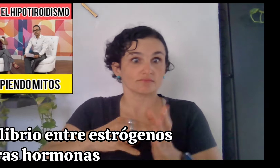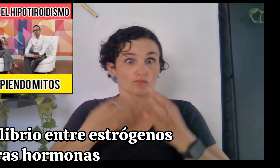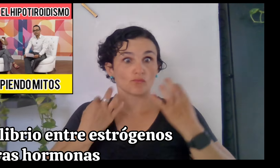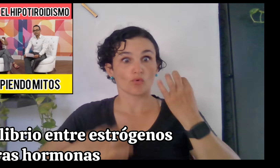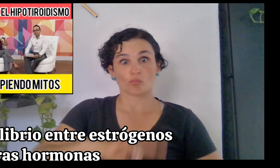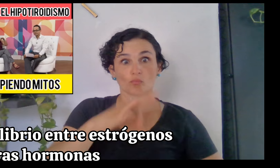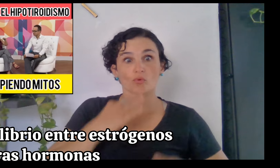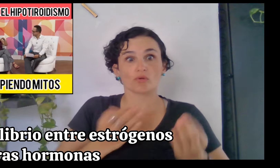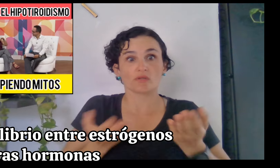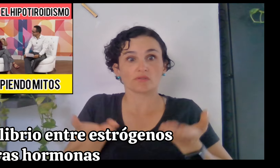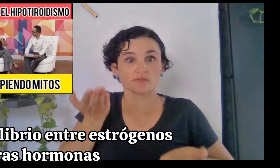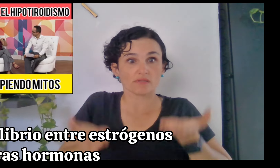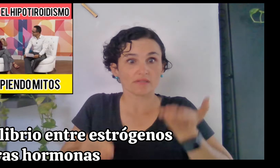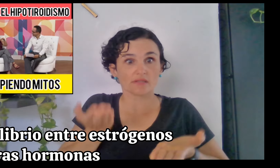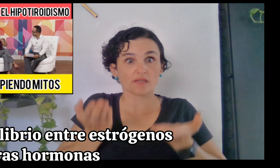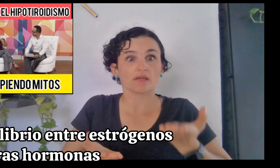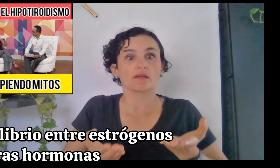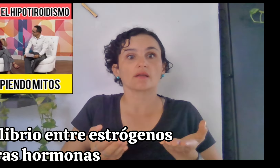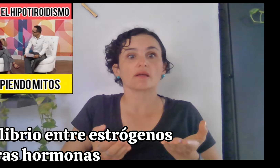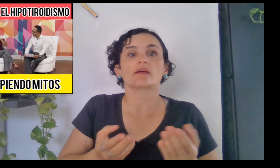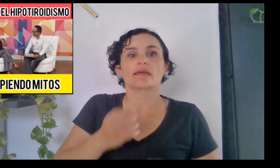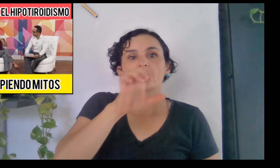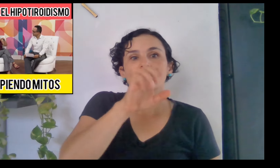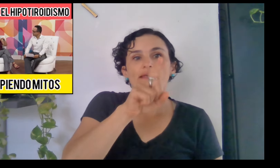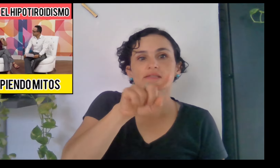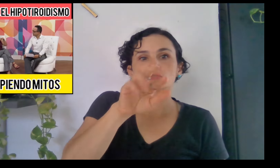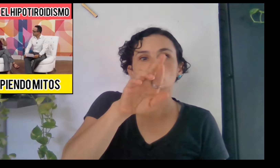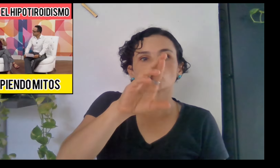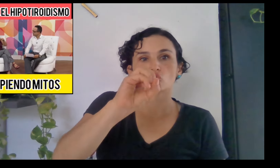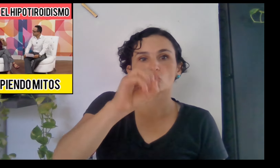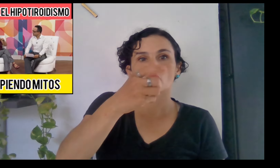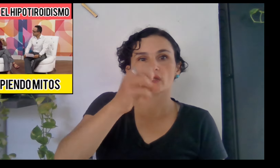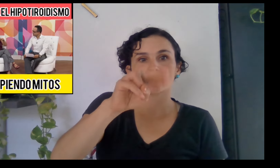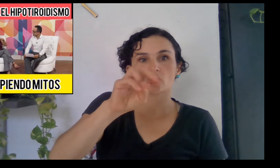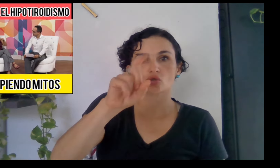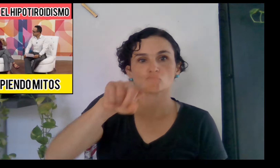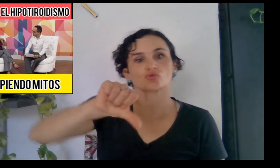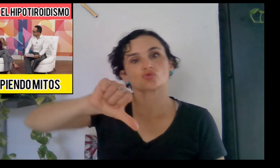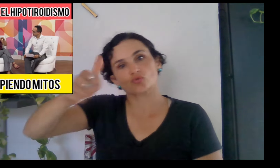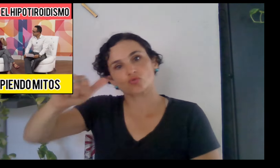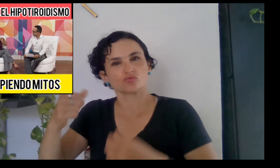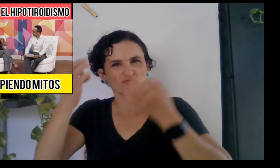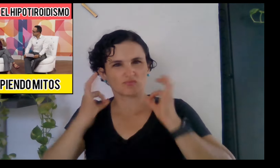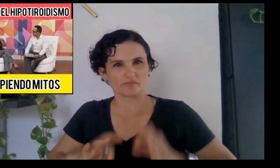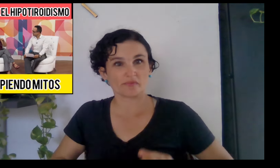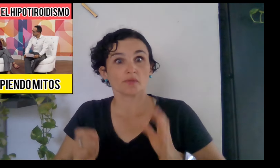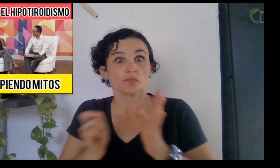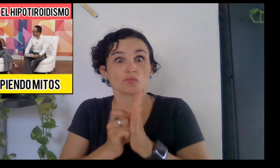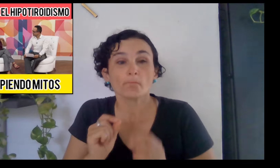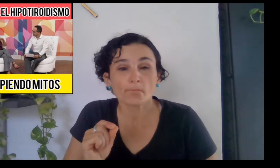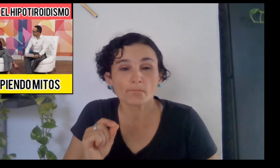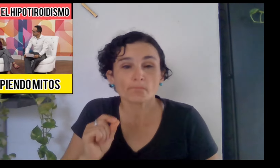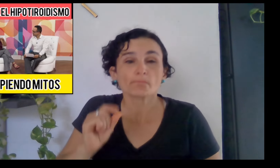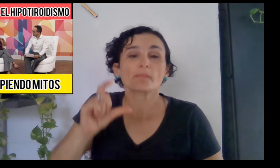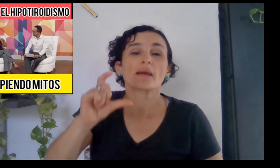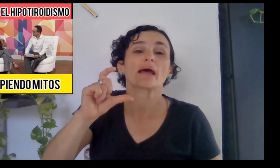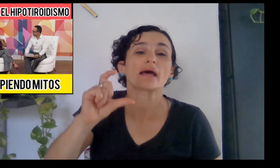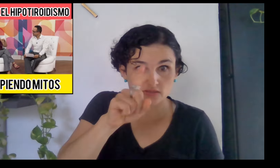otras hormonas para que haya una funcionalidad adecuada. Okay. Pero si tenemos un poquitico más de estrógenos que las demás, están dominando los estrógenos